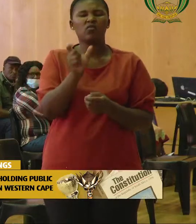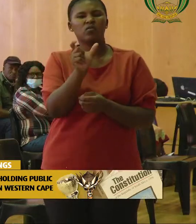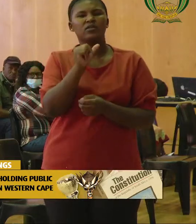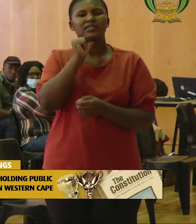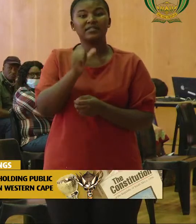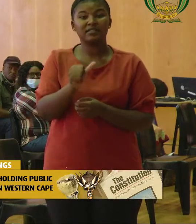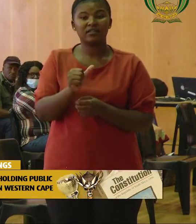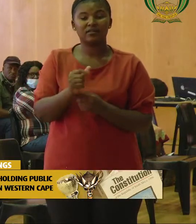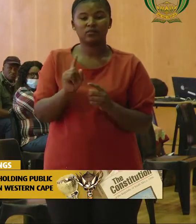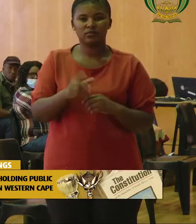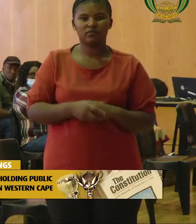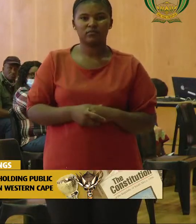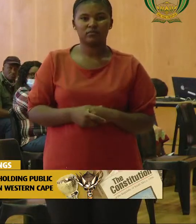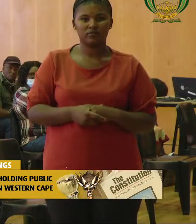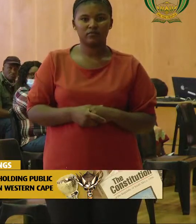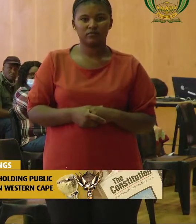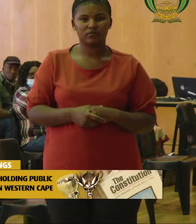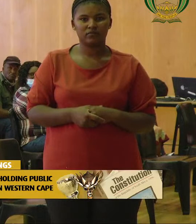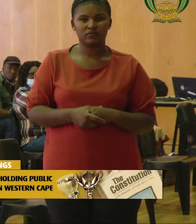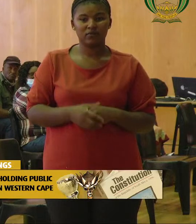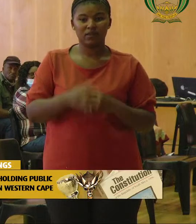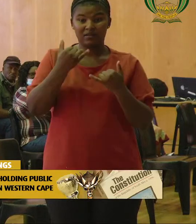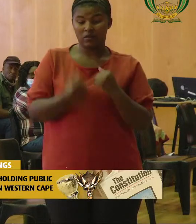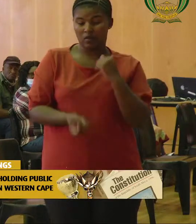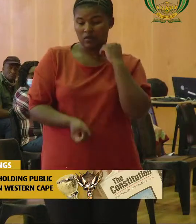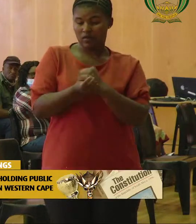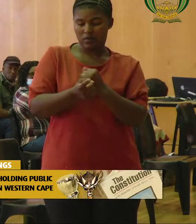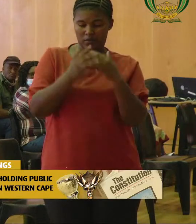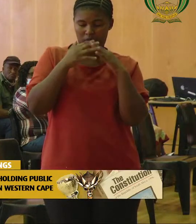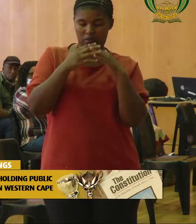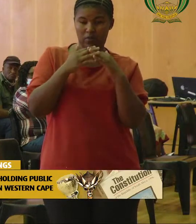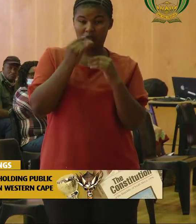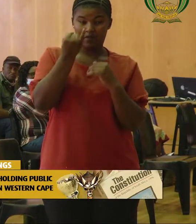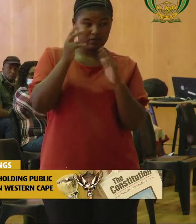"Die stert swai nou die hond."